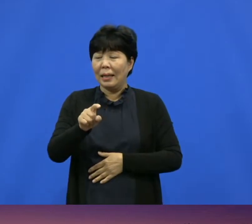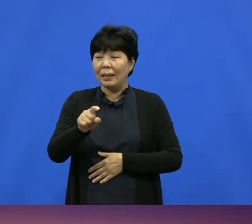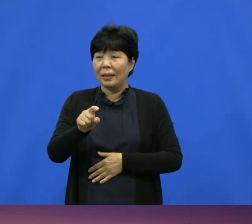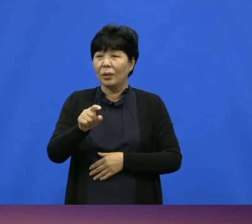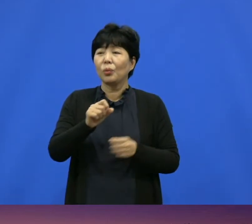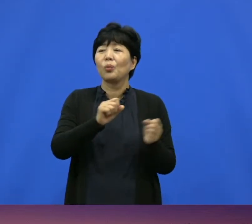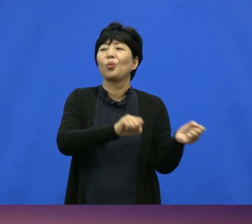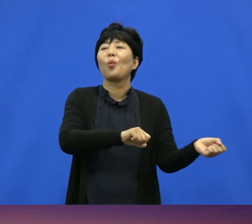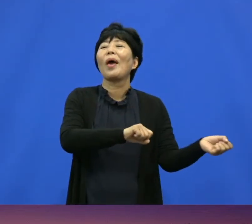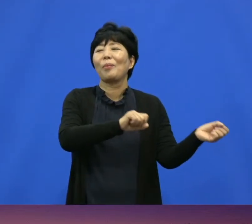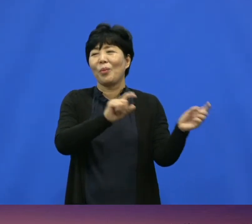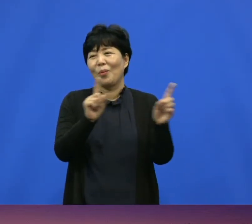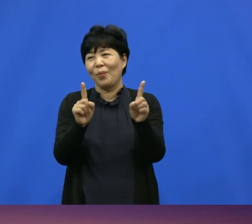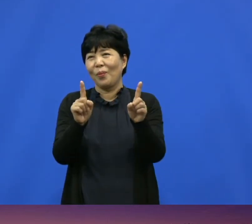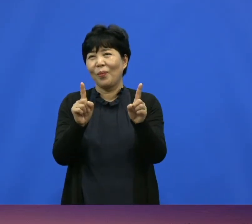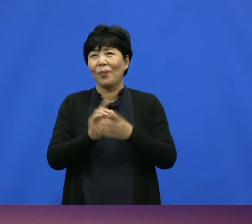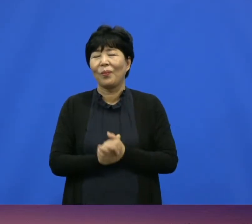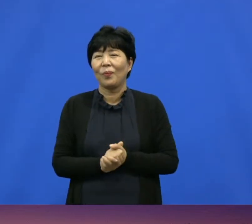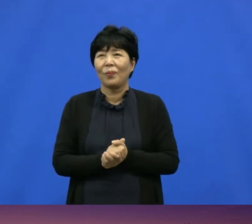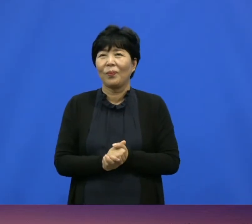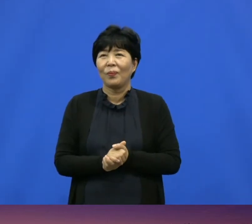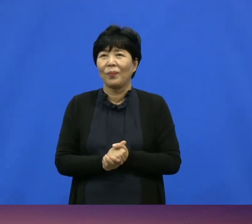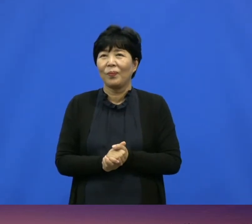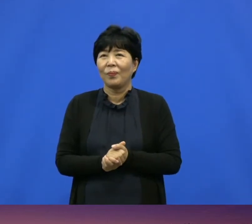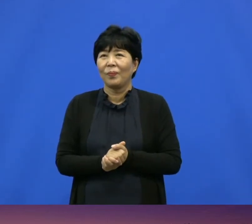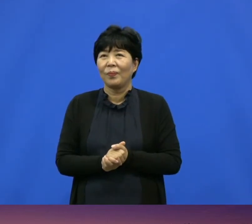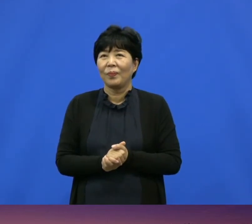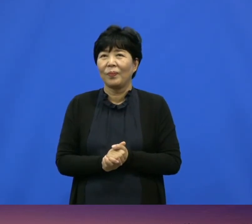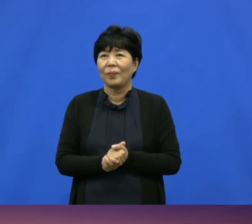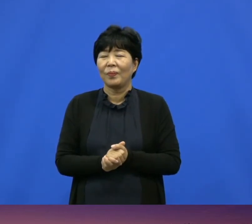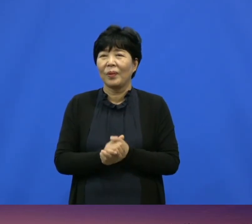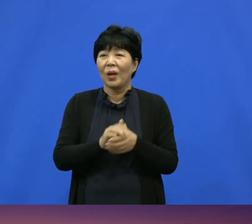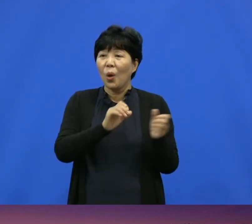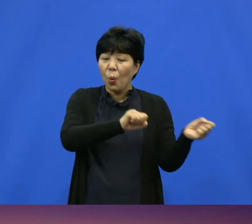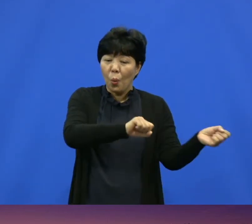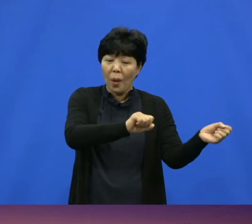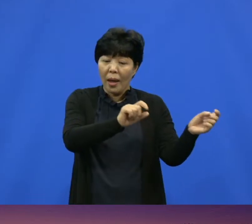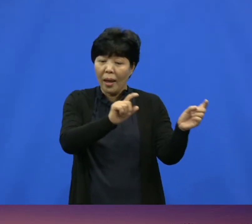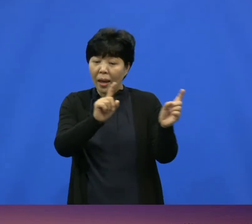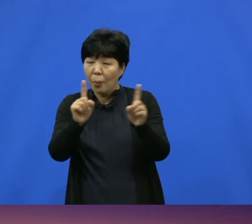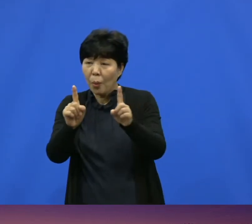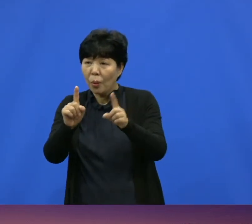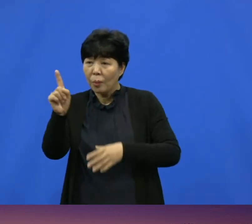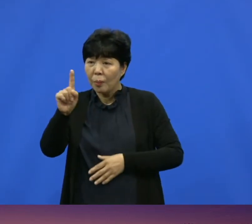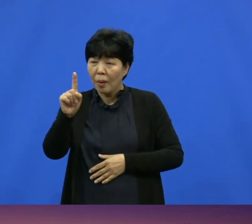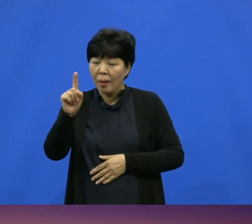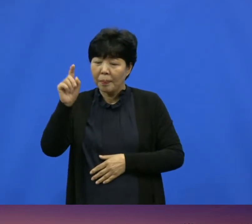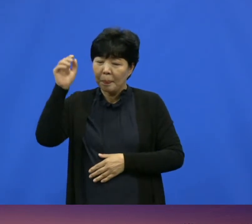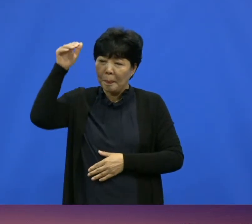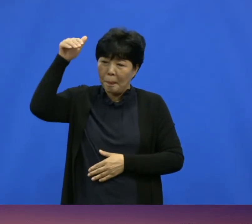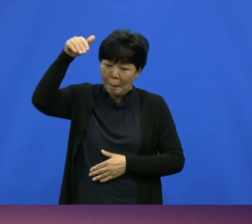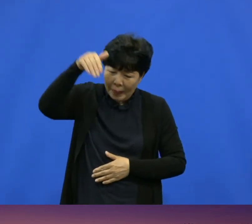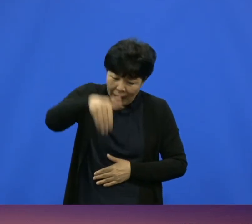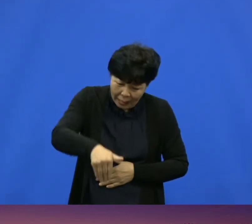회복. 그것은 회복은 뭐예요? 겨우 밑바닥에서 건져 올린 것으로